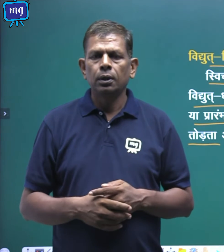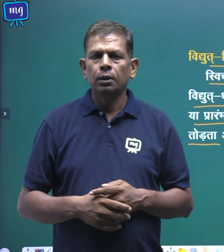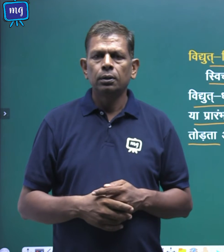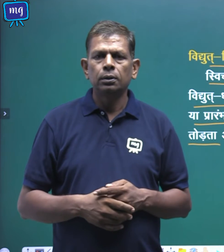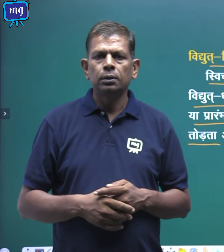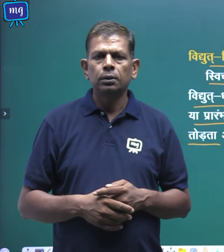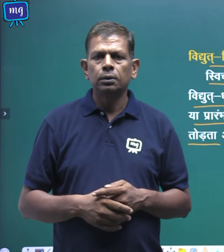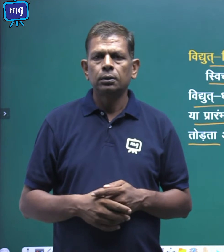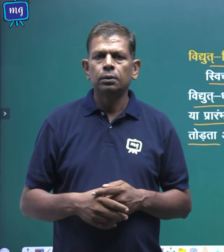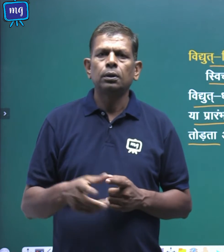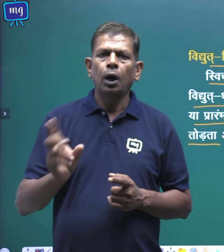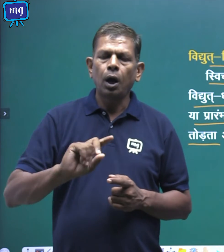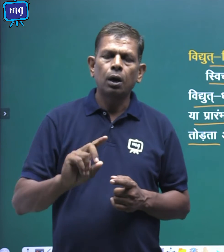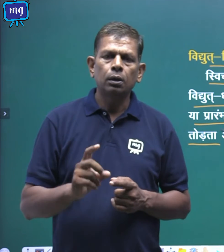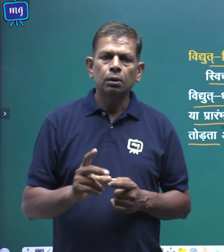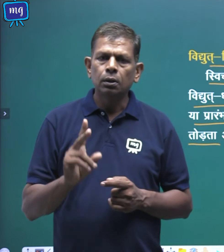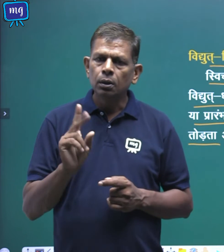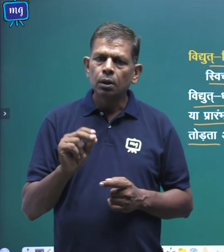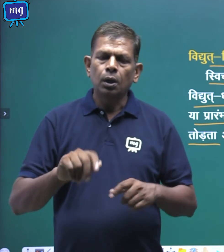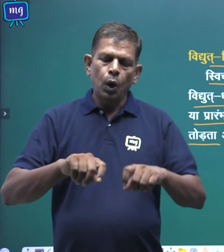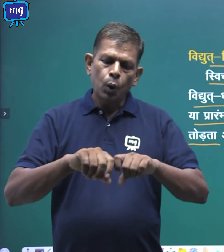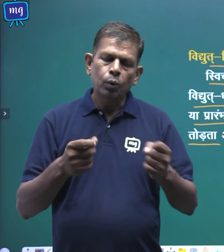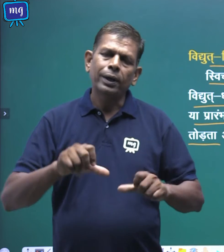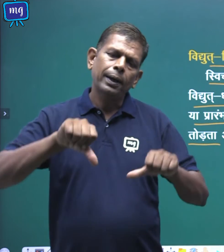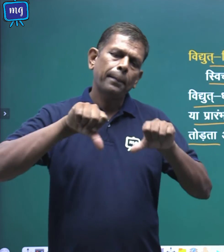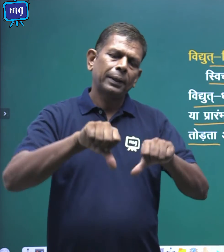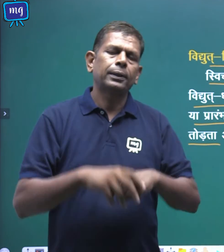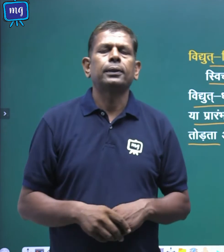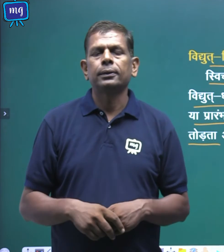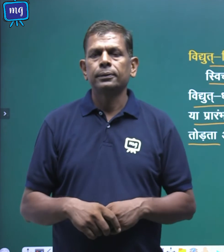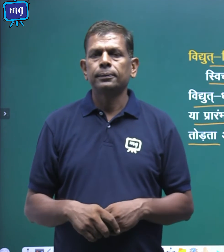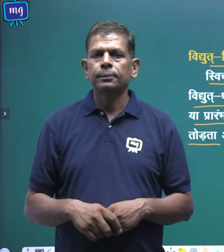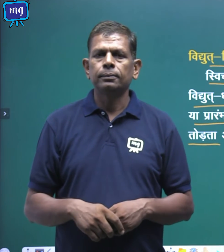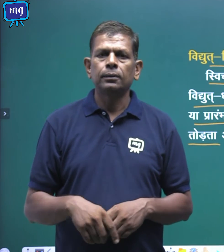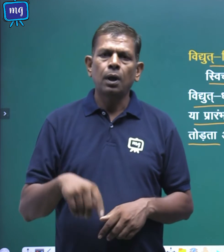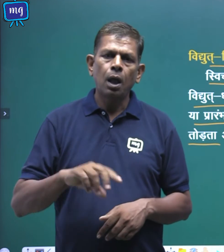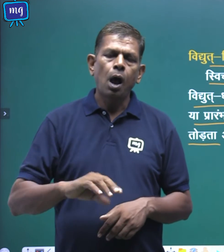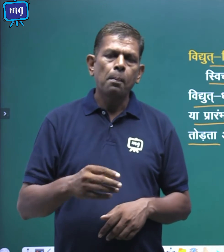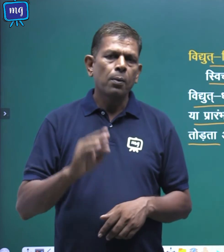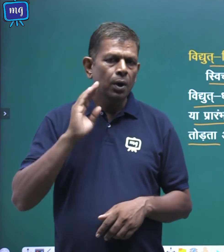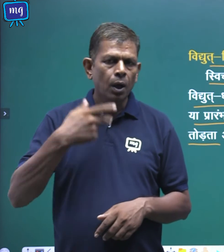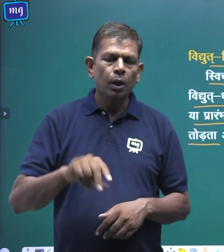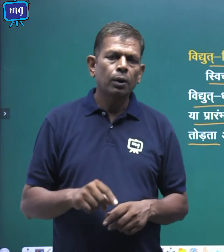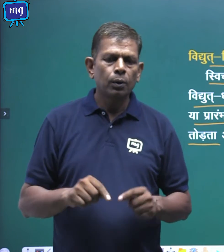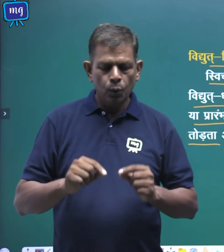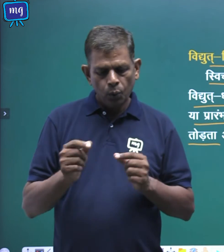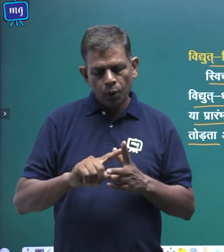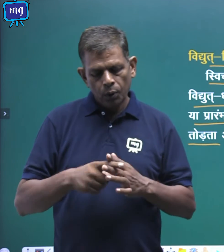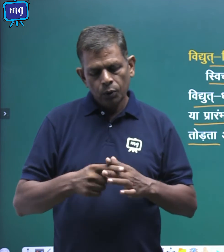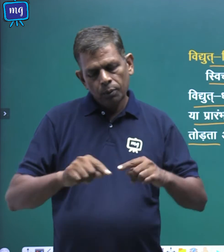लिए या तोड़ने के लिए। जब विद्युत परिपथ पूरा होता